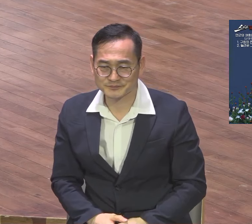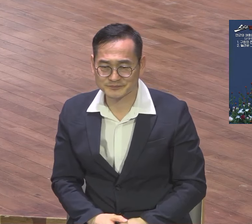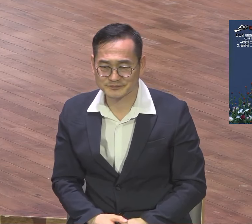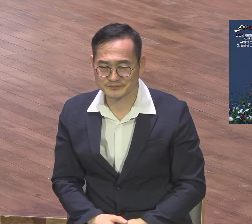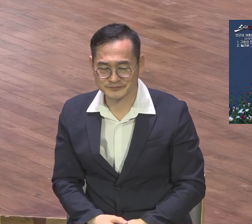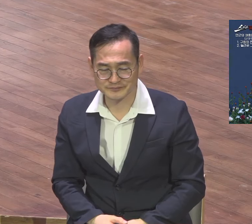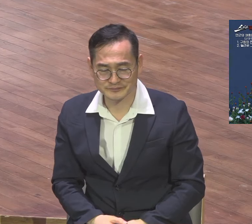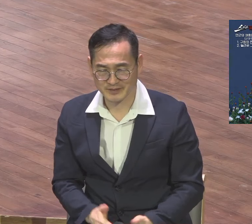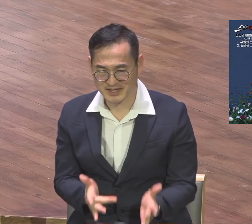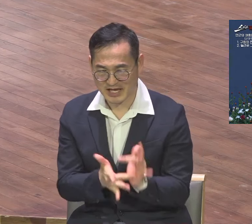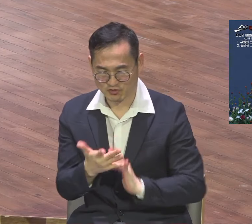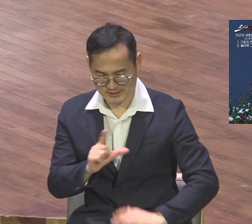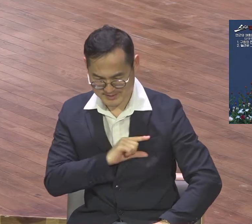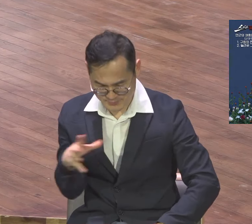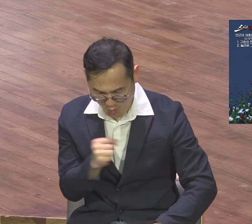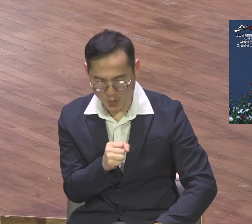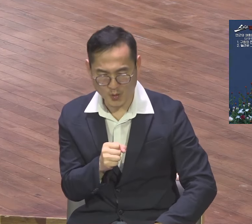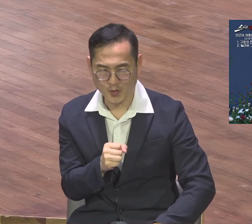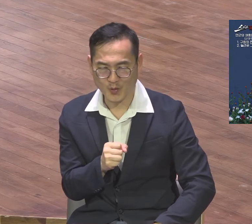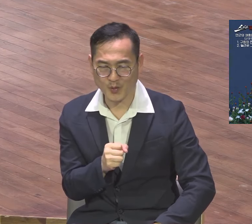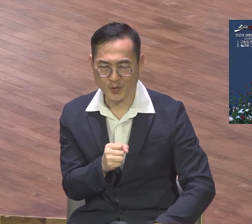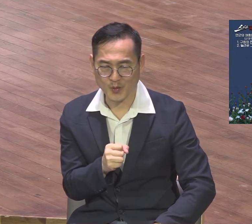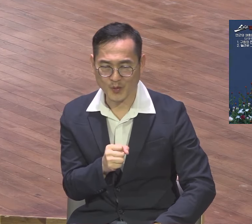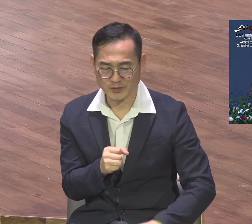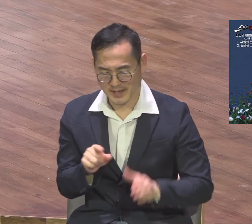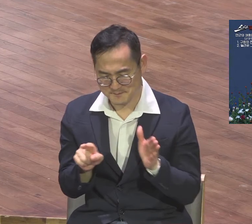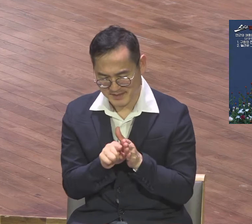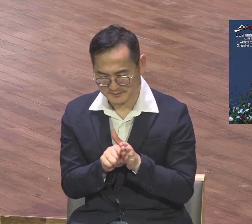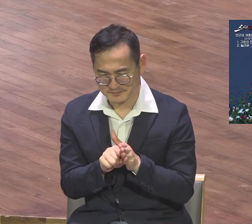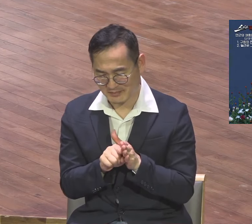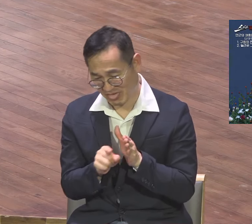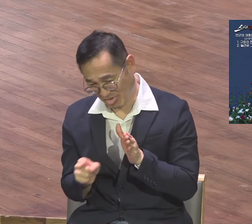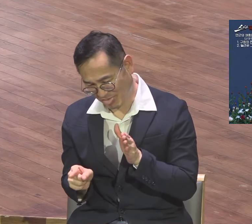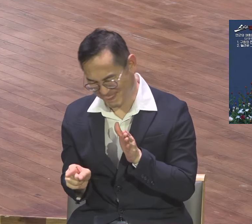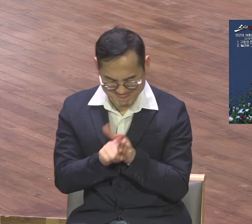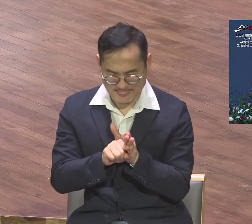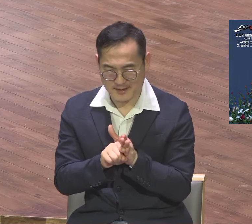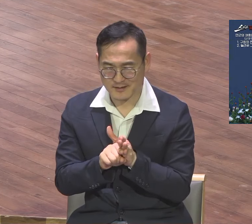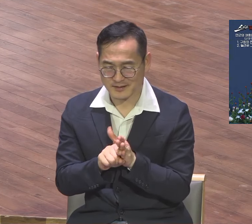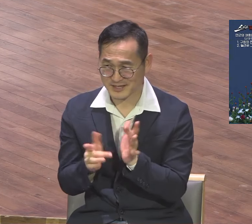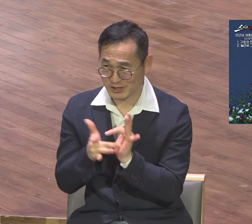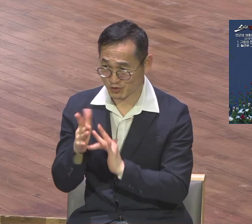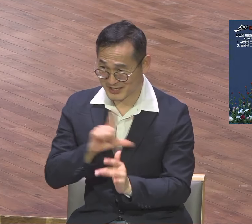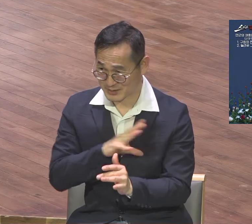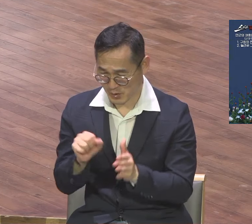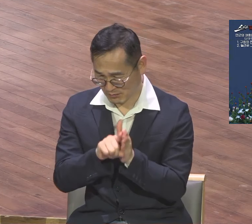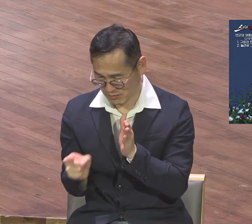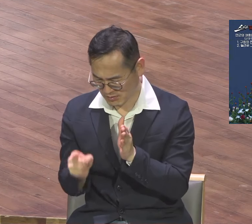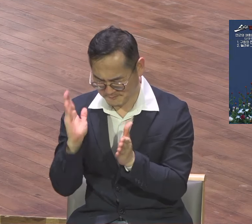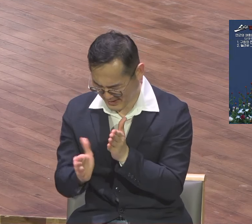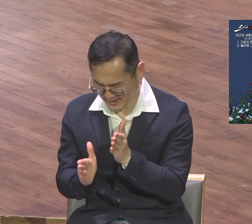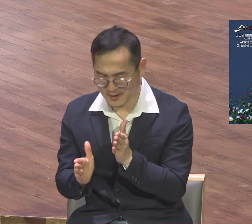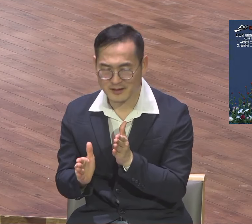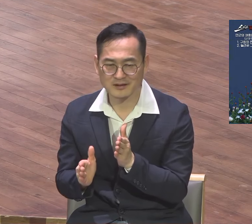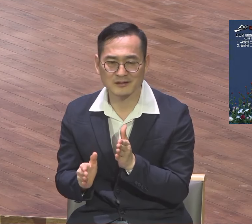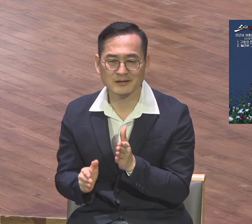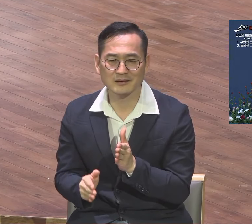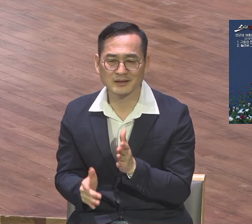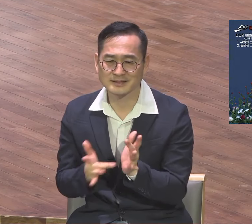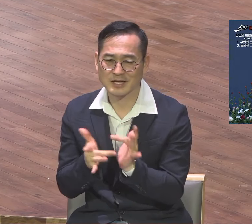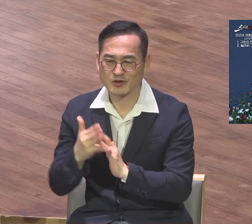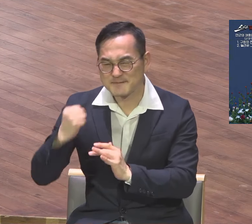아멘. 내 속에 있는 모든 불신한 건 떠나갈지어다. 예수 영향을 입혀